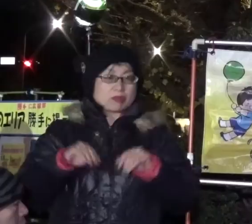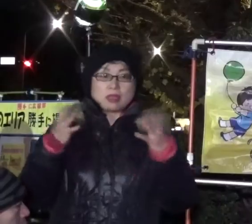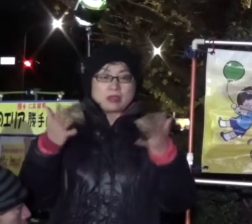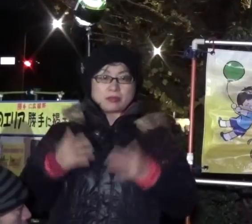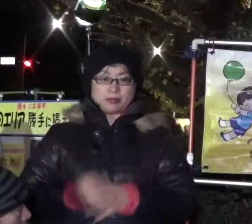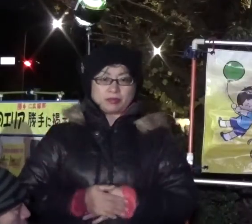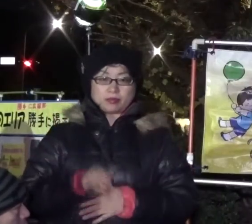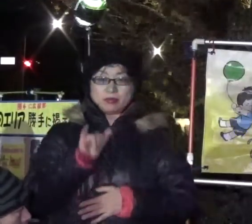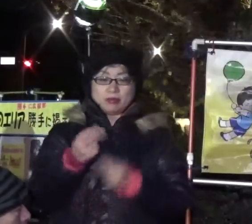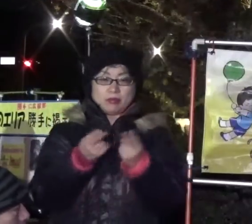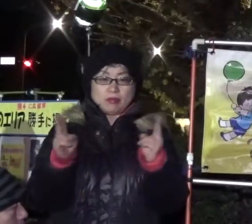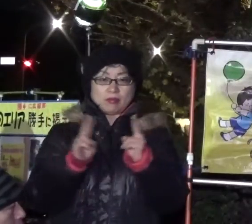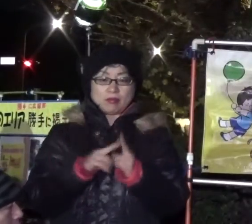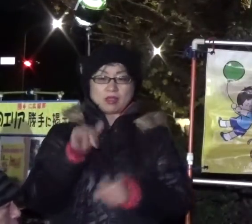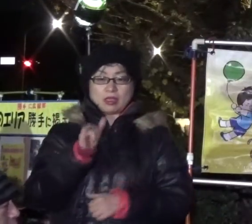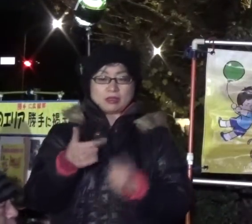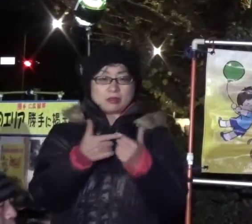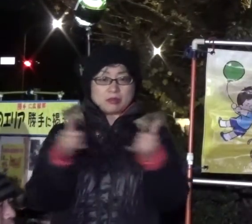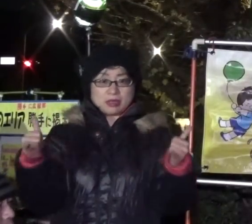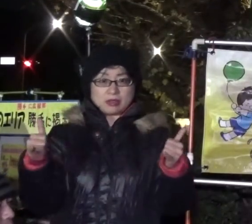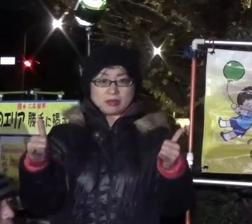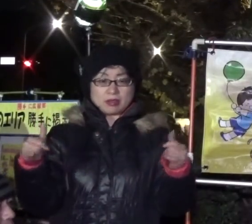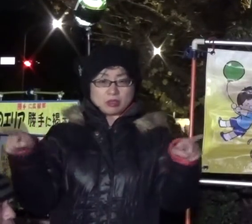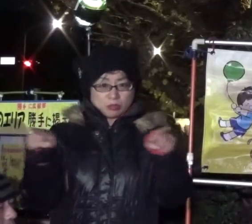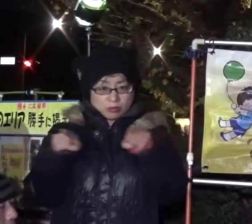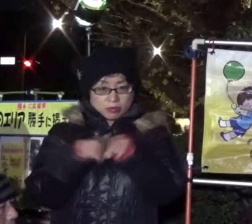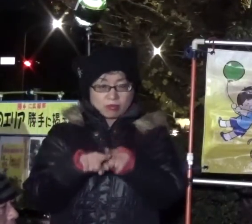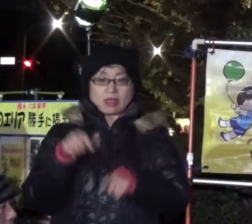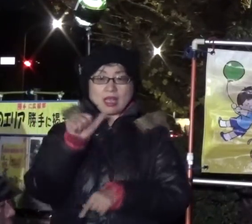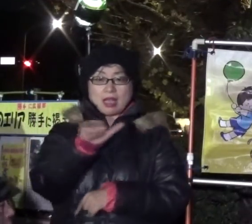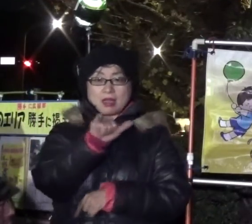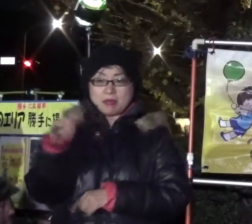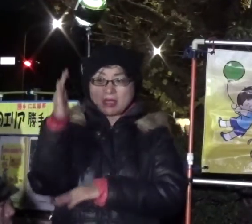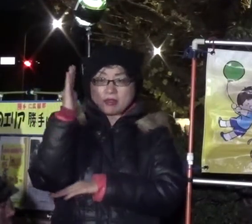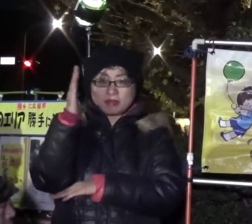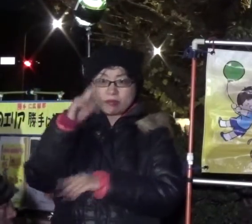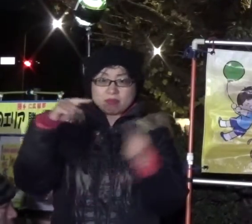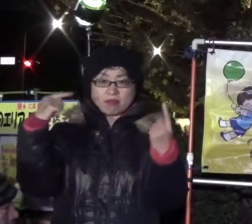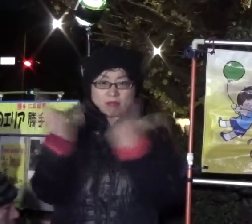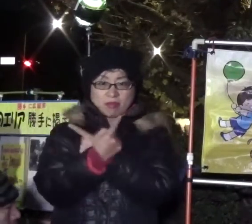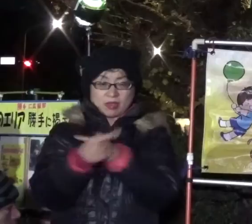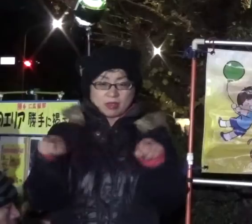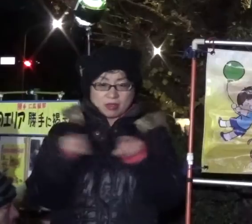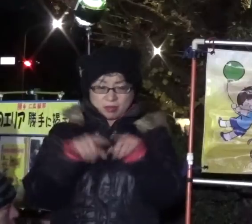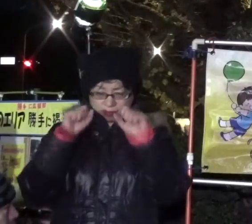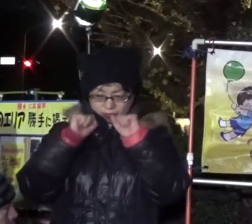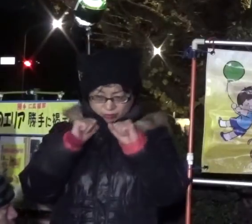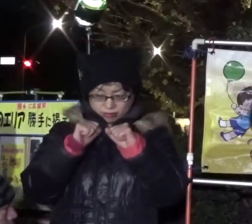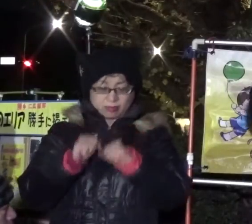市民まとまってこの安倍政権ご一緒に倒していこうじゃありませんか。共に頑張りましょう。